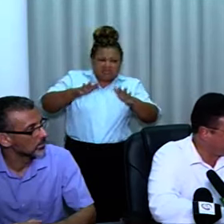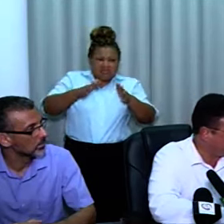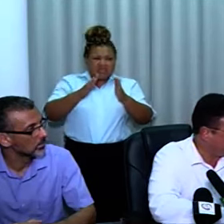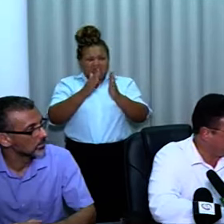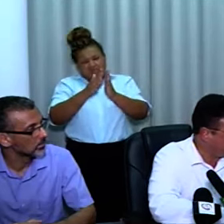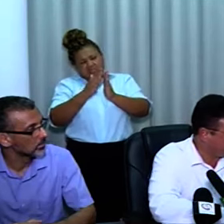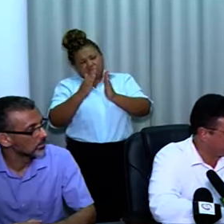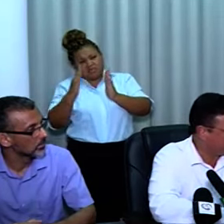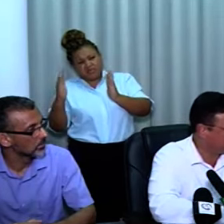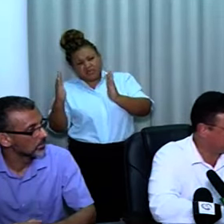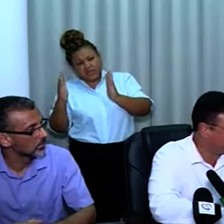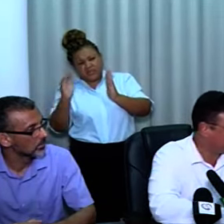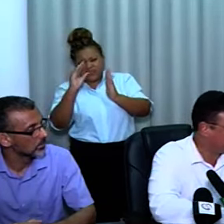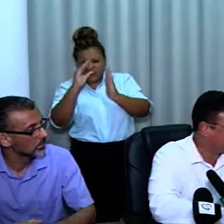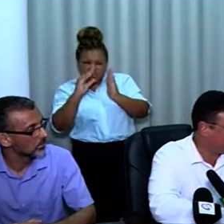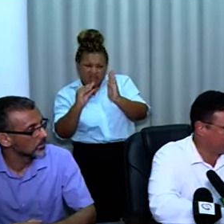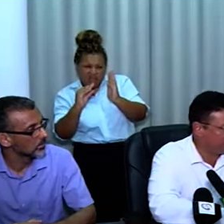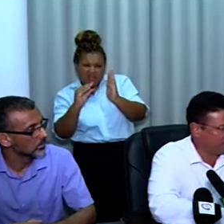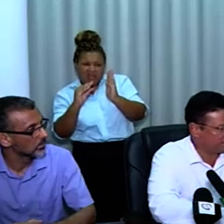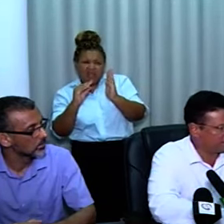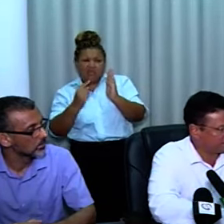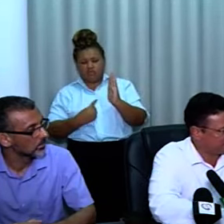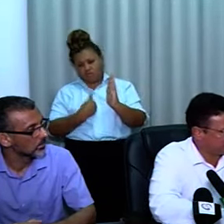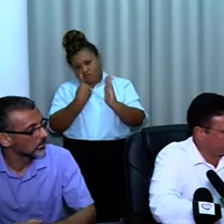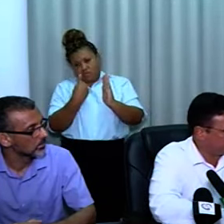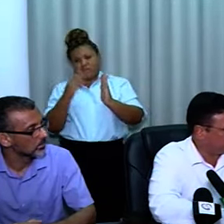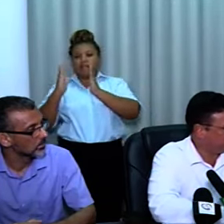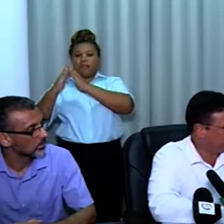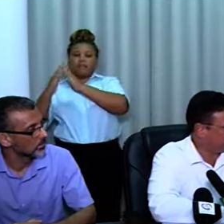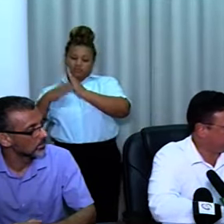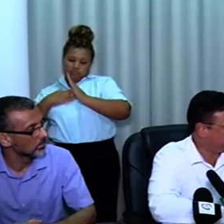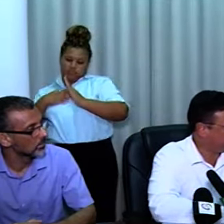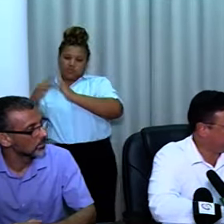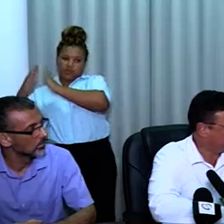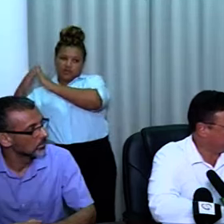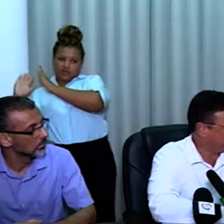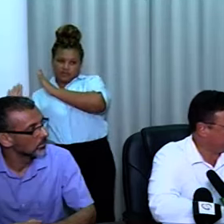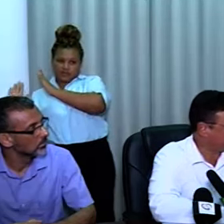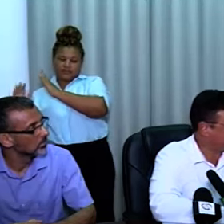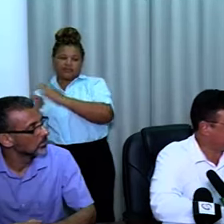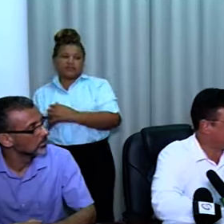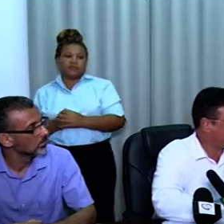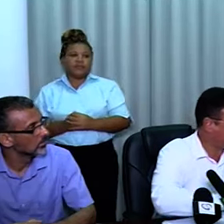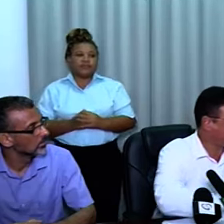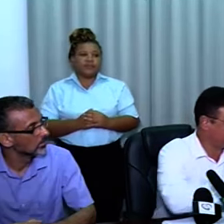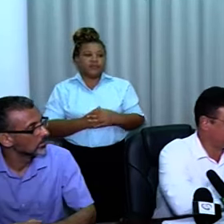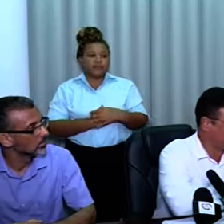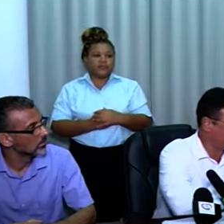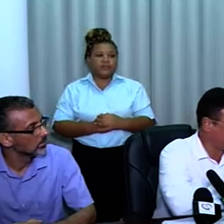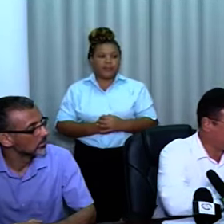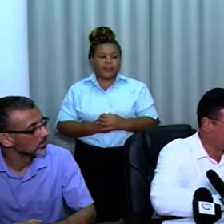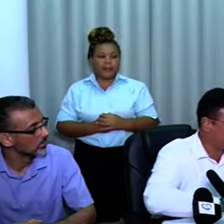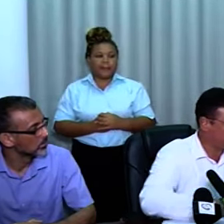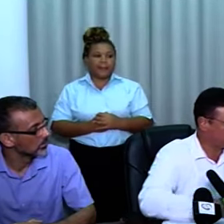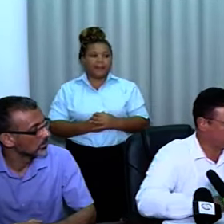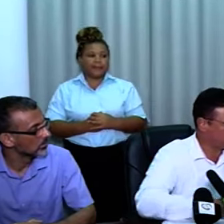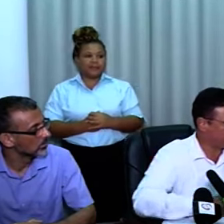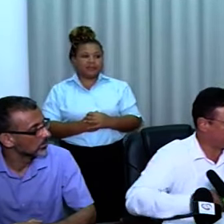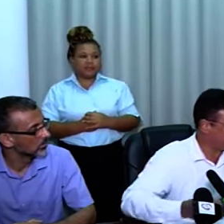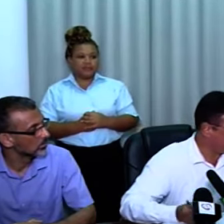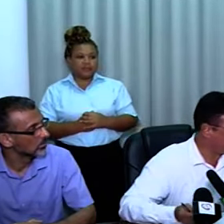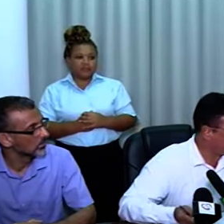ba et zot pe moniteur zot l'école. Et sa bonne sanitaire n'a pas sanitaire qui est en quarantaine en ce moment. Mais si moi du